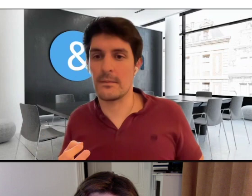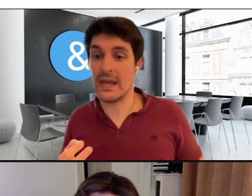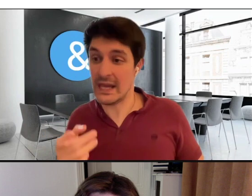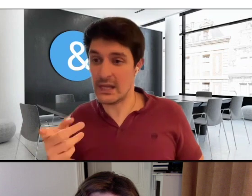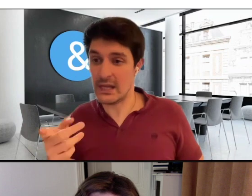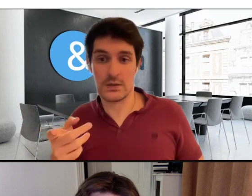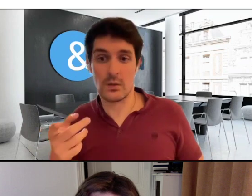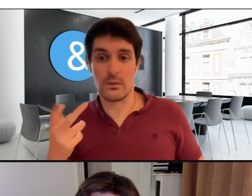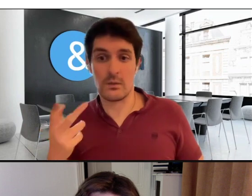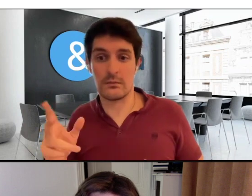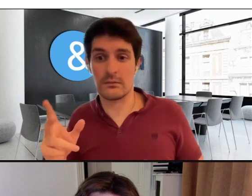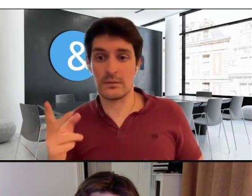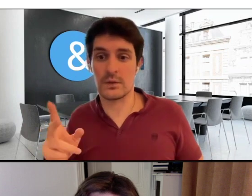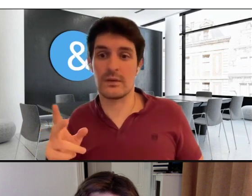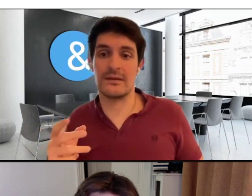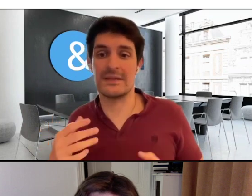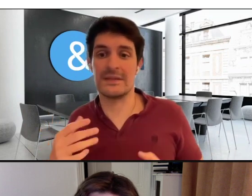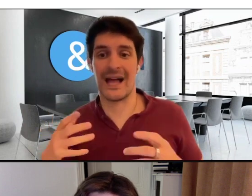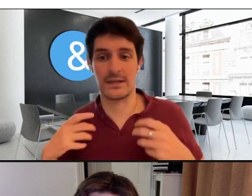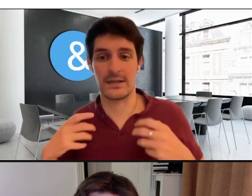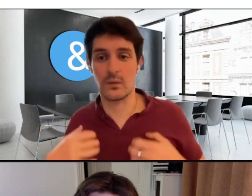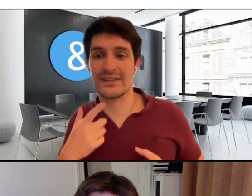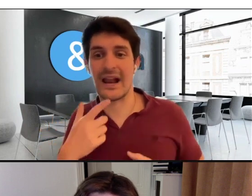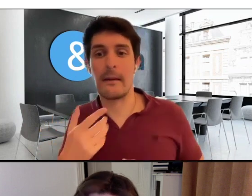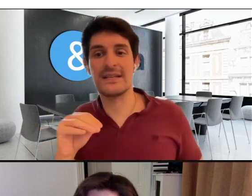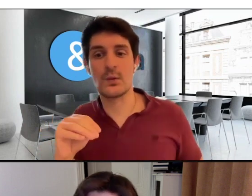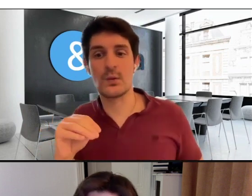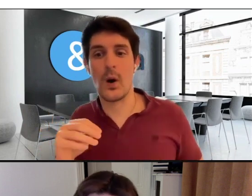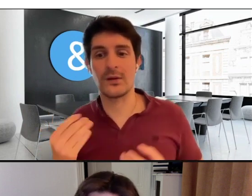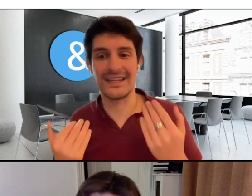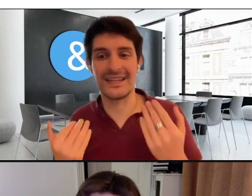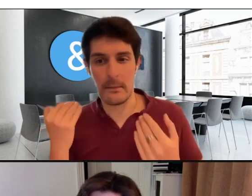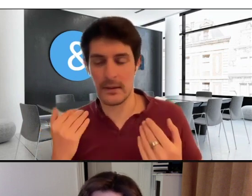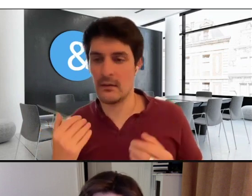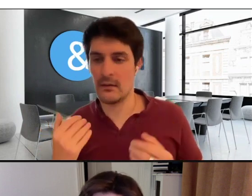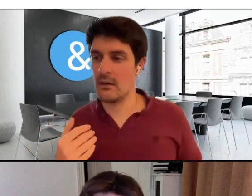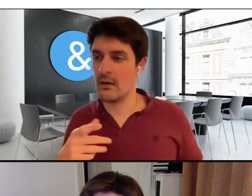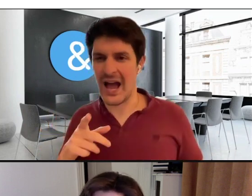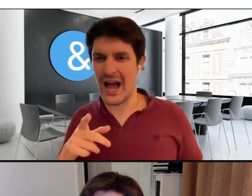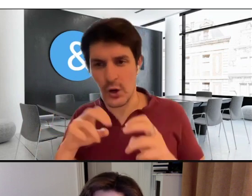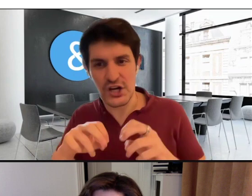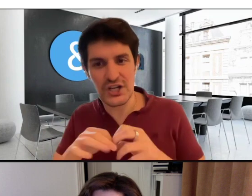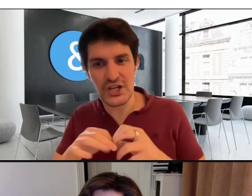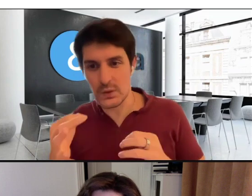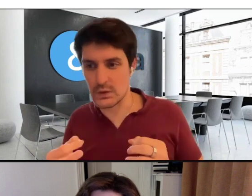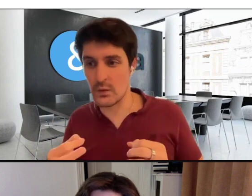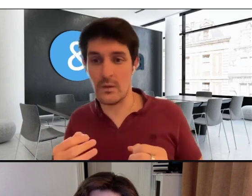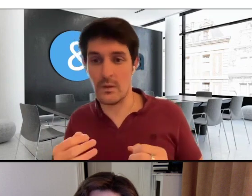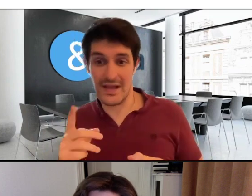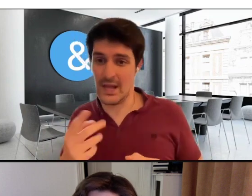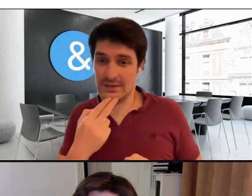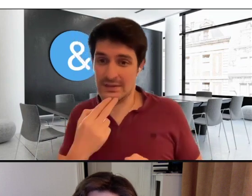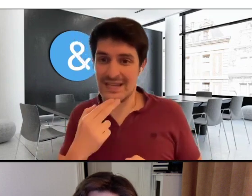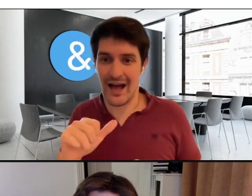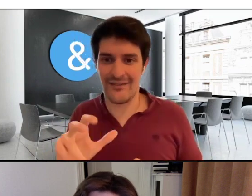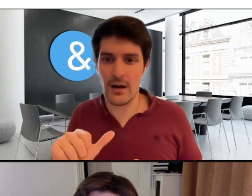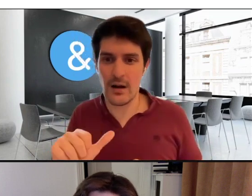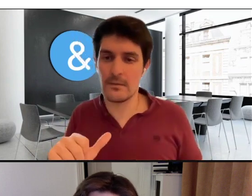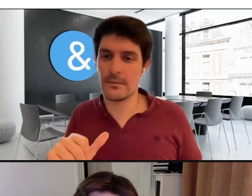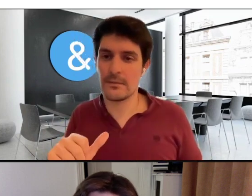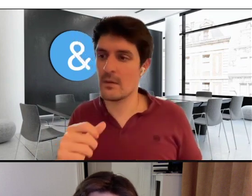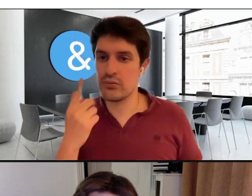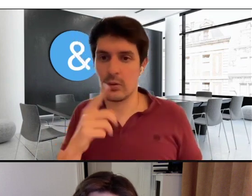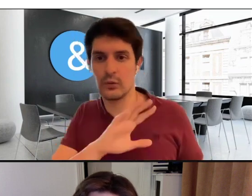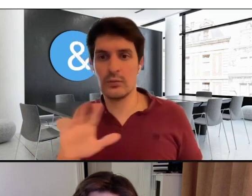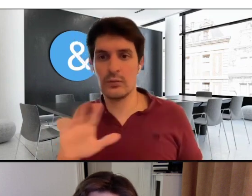Et son administration, la mission handicap, recherchait des solutions et elle disait à 20